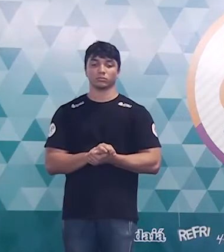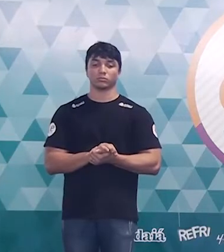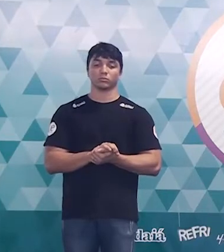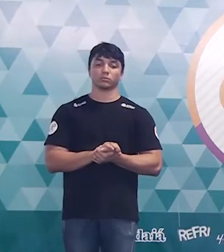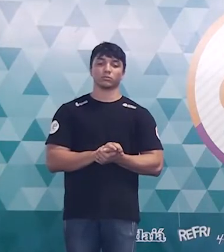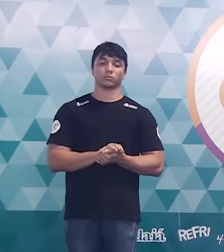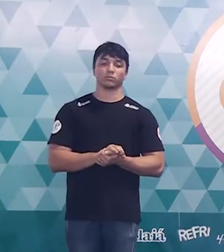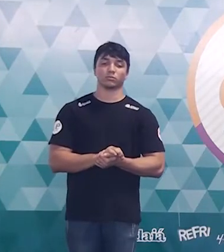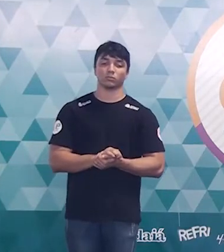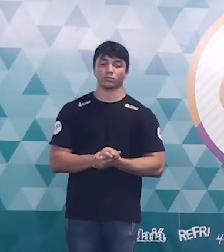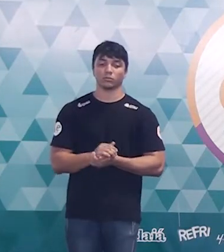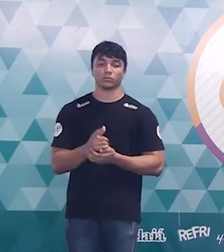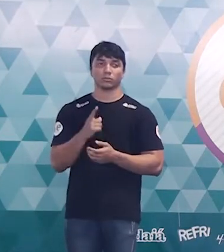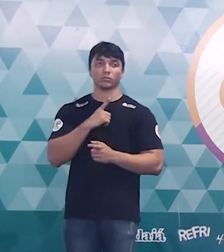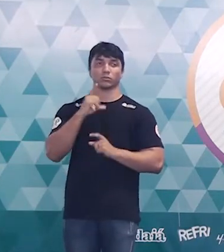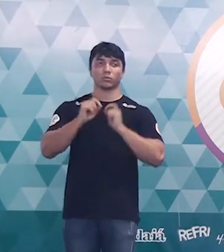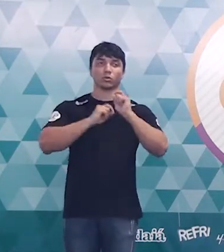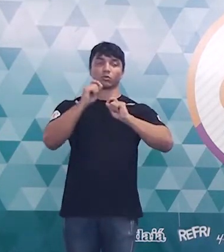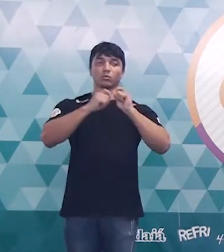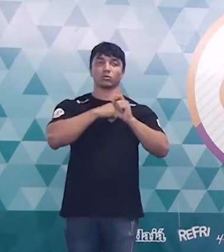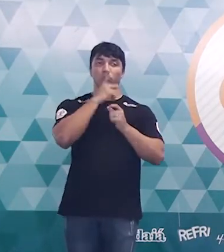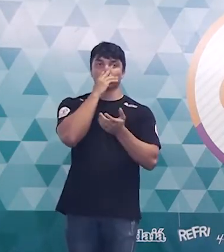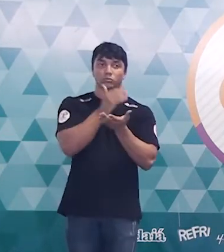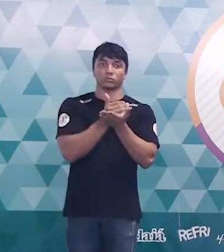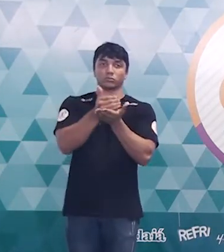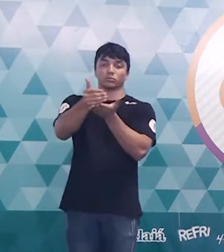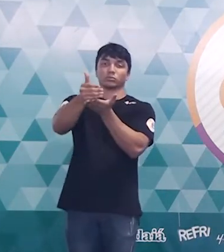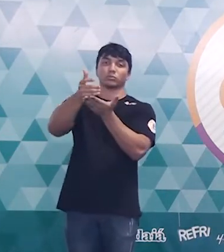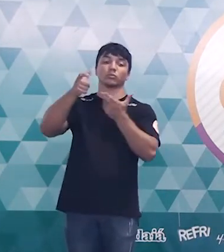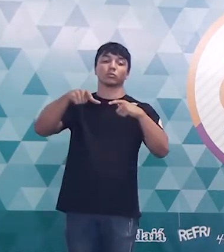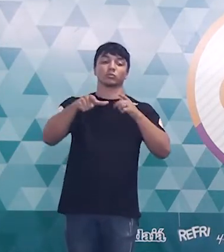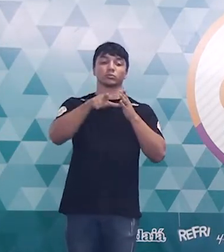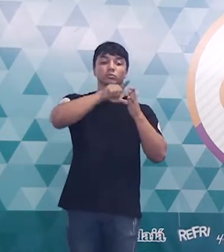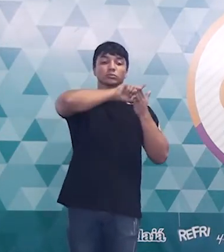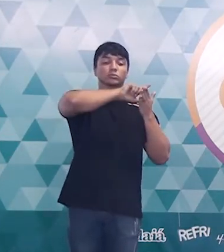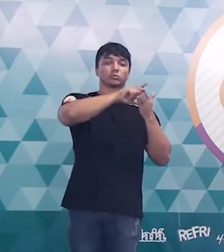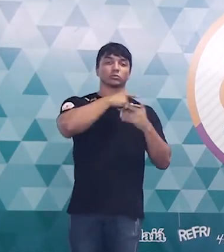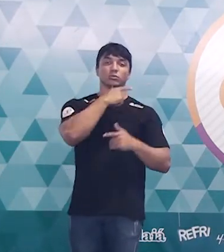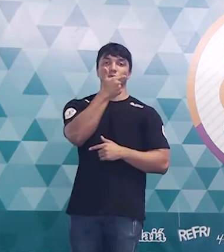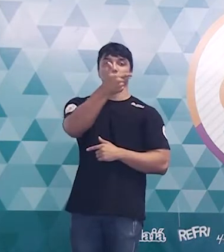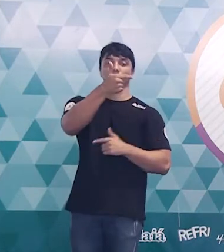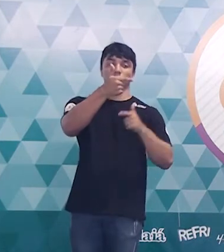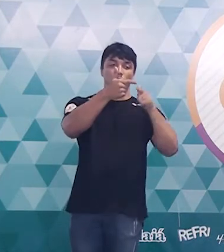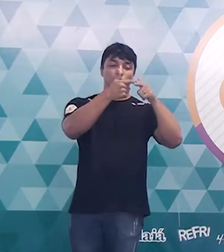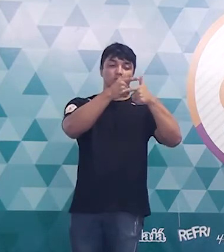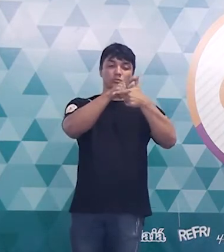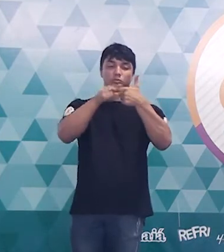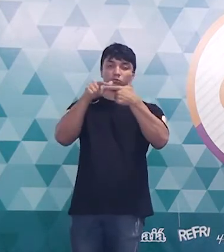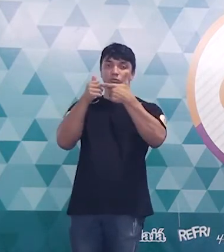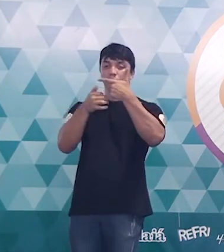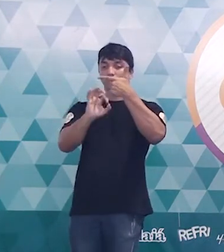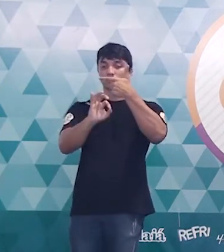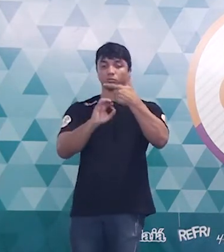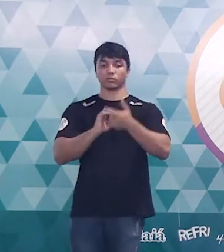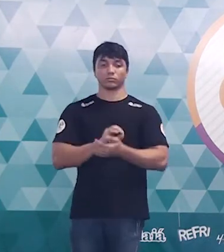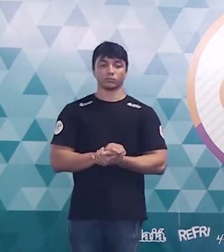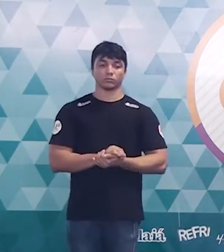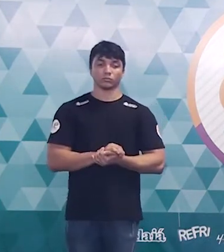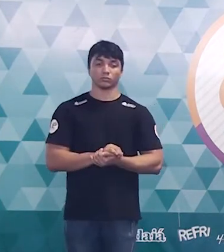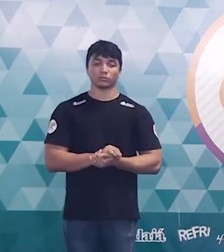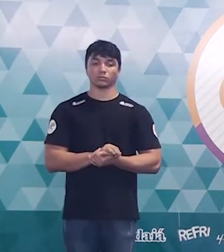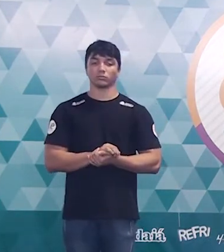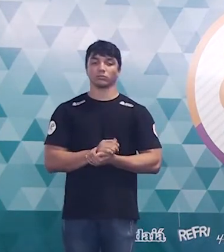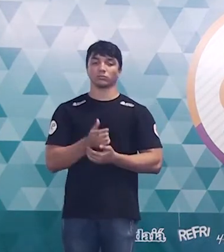aí está tendo início lá em quem? Em 2 dividido para 10. Bom, próximo